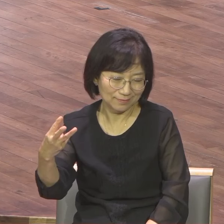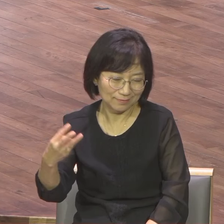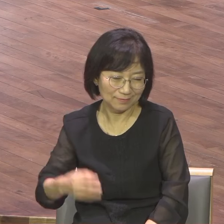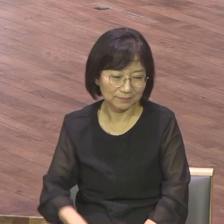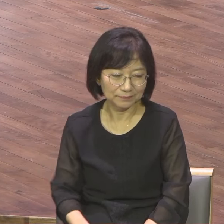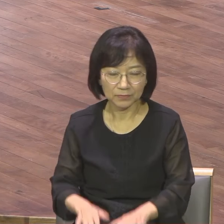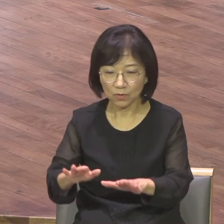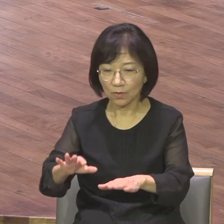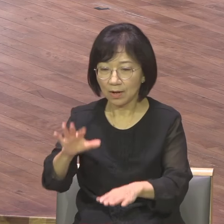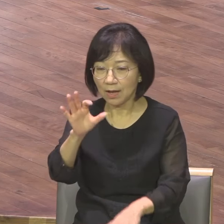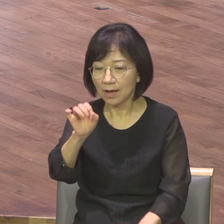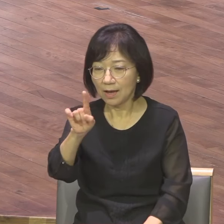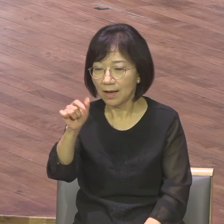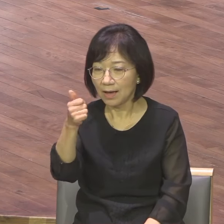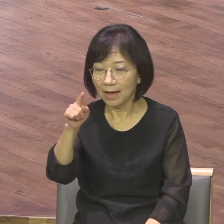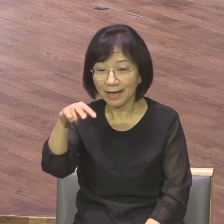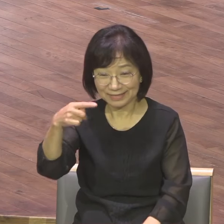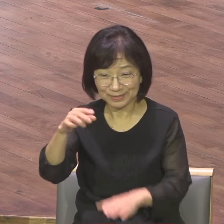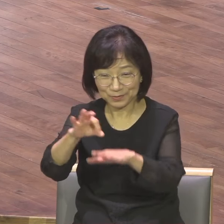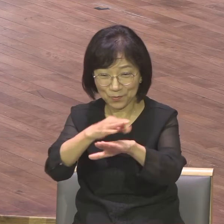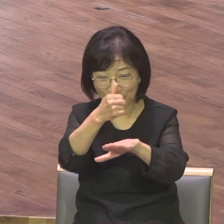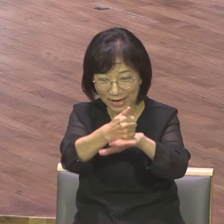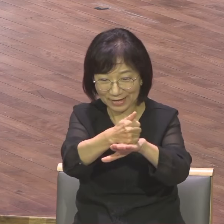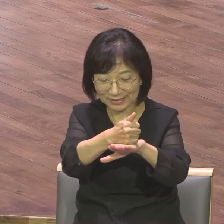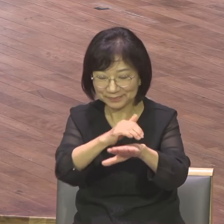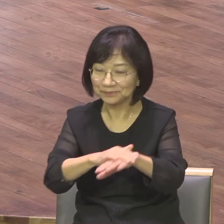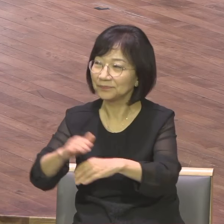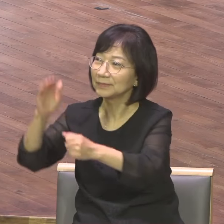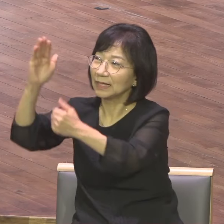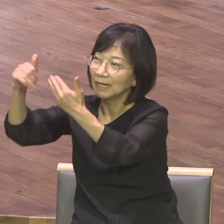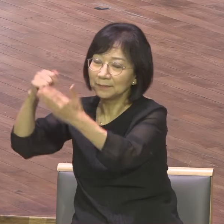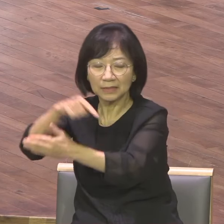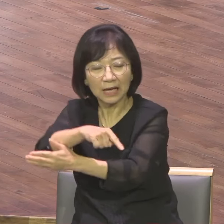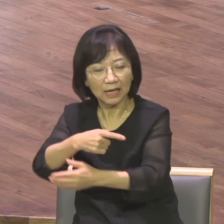아스 왕이 징조를 구하라는 하나님 말씀을 거부했을 때